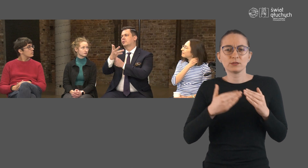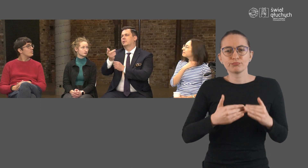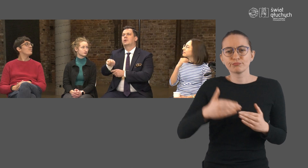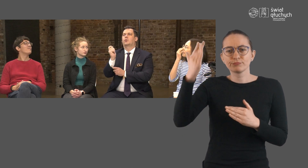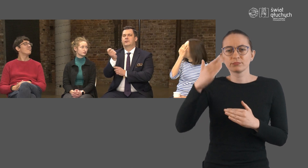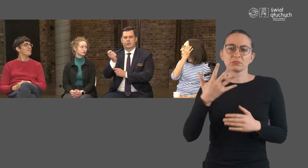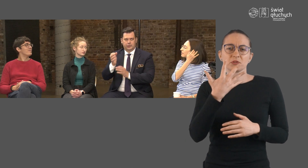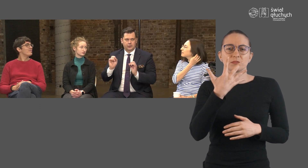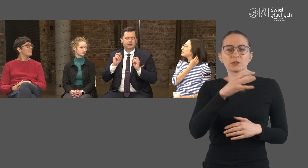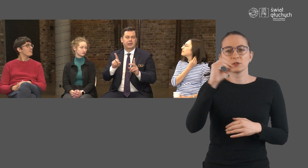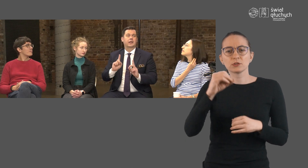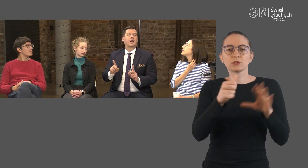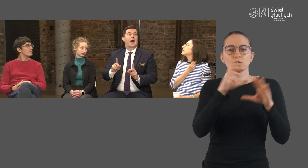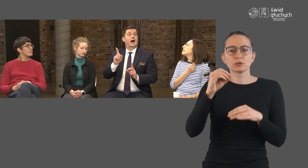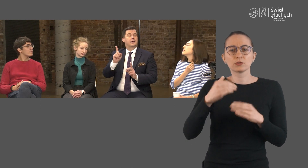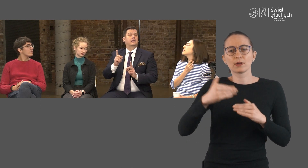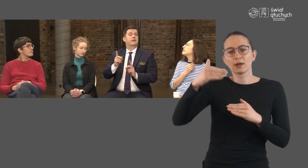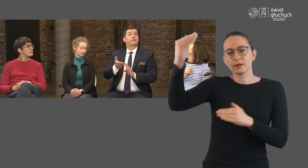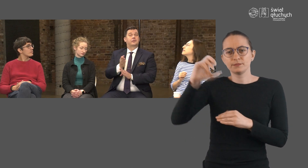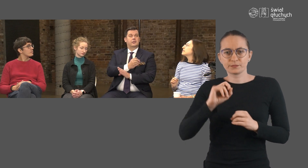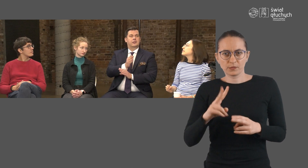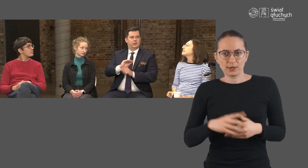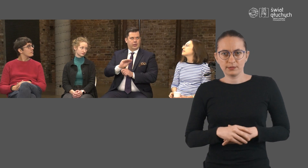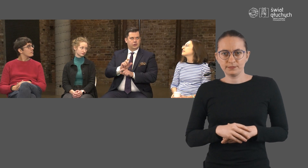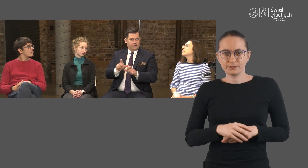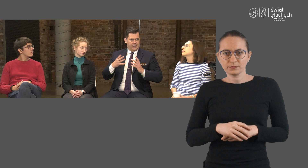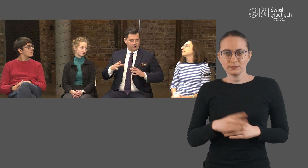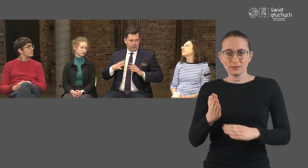50, 60 i łowić ryby, to prawda, ale w czasie